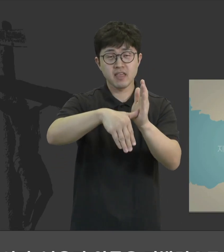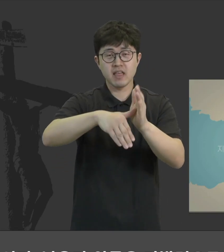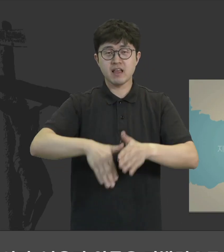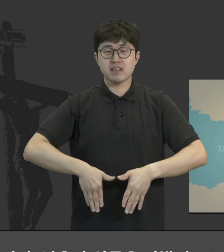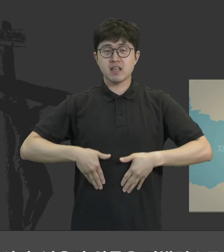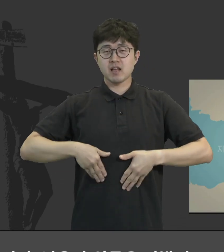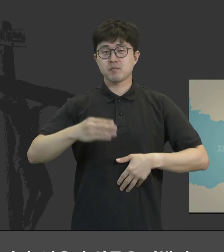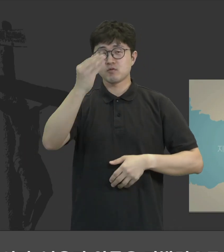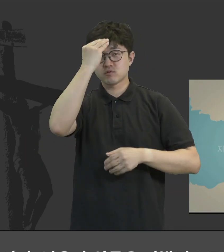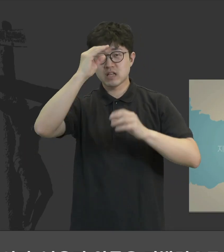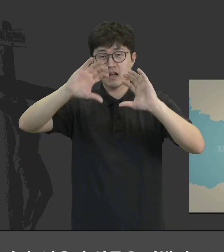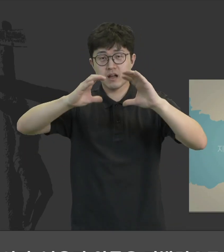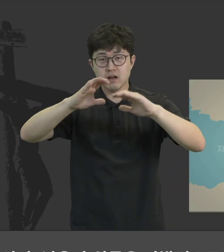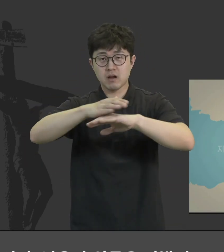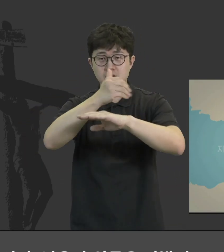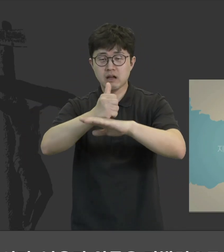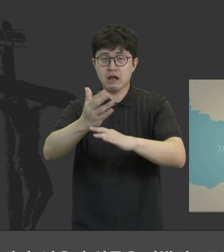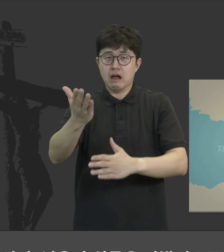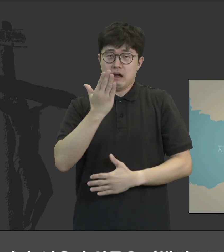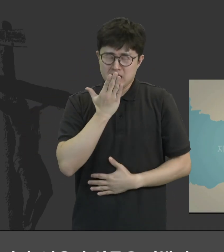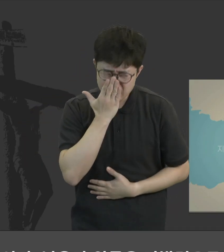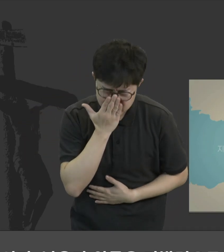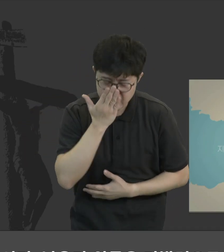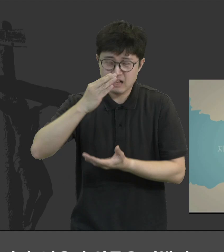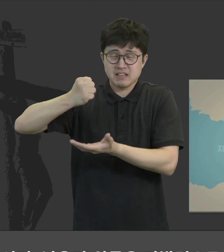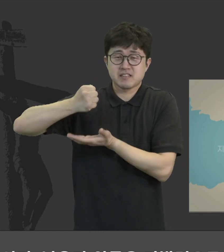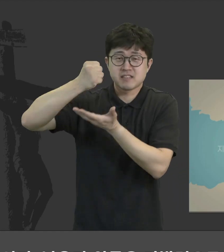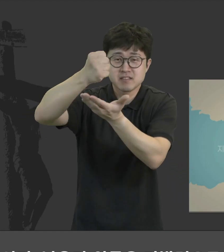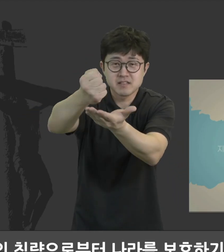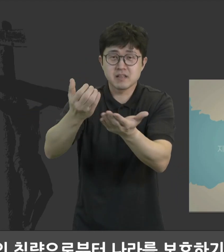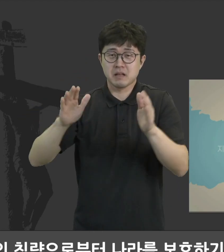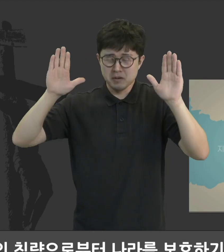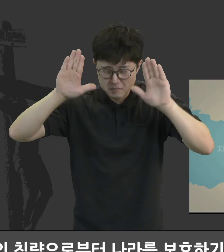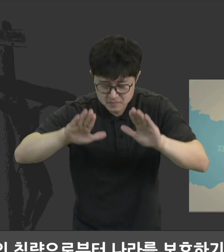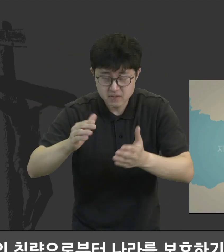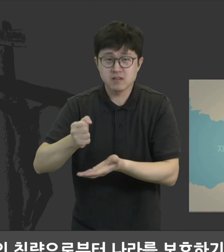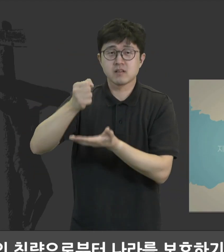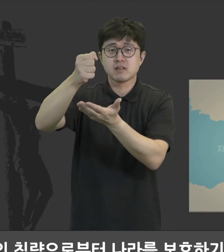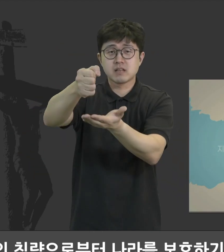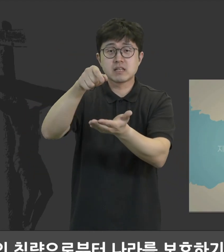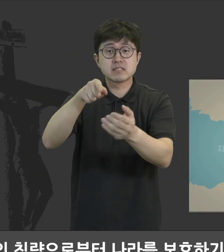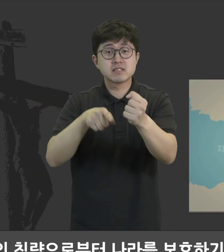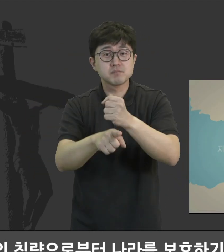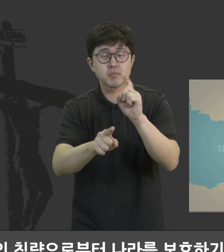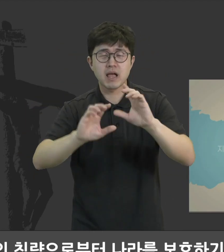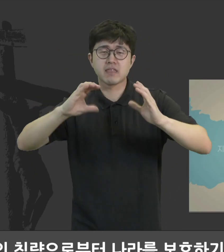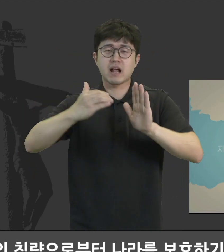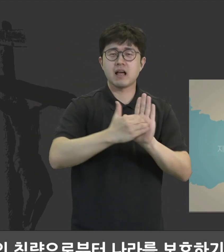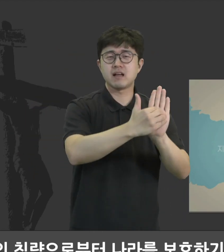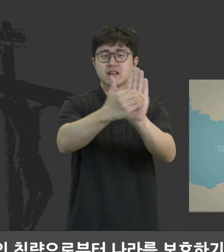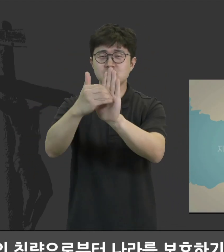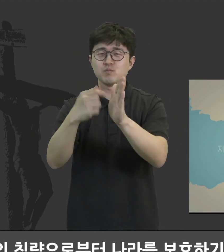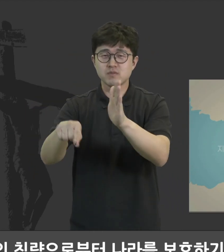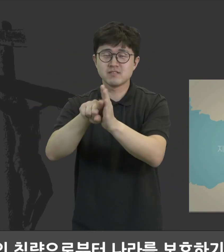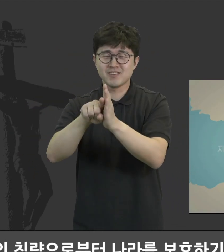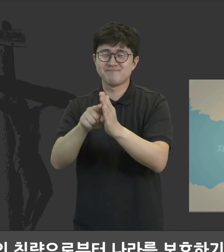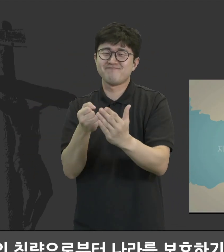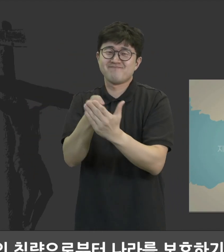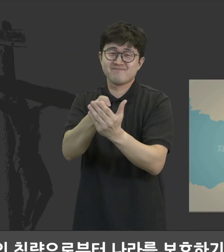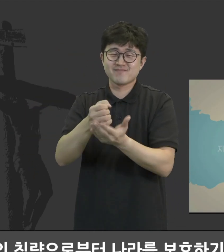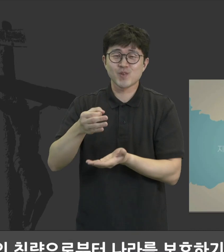남유다 왕국은 자발적으로 아수르의 봉신국이 됩니다. 아람의 침략으로부터 나라를 보호하기 위해